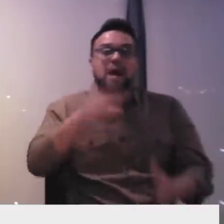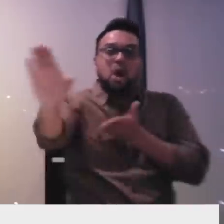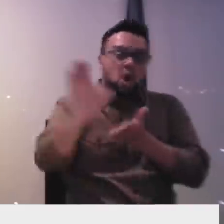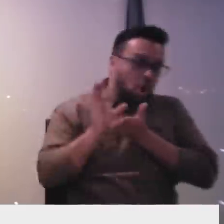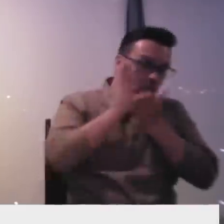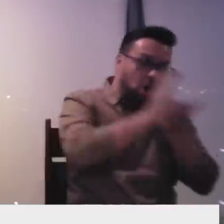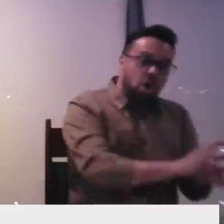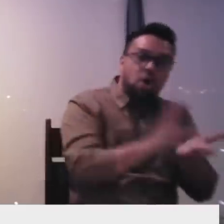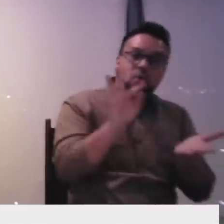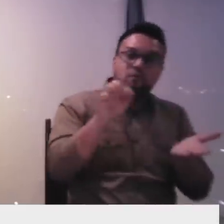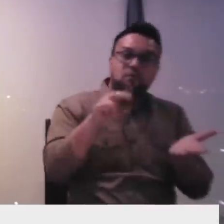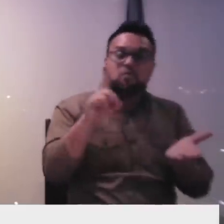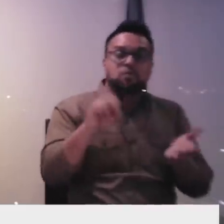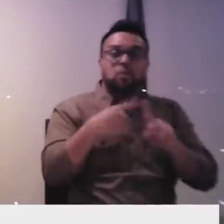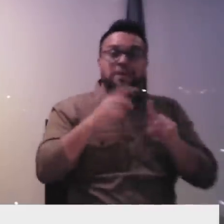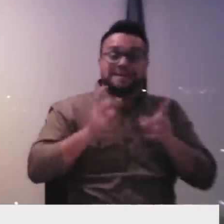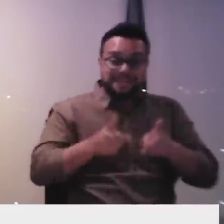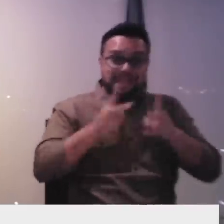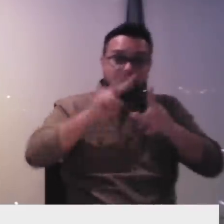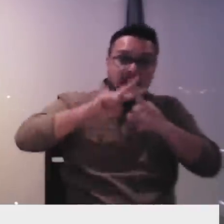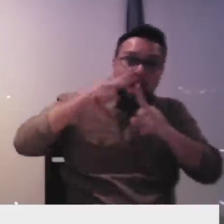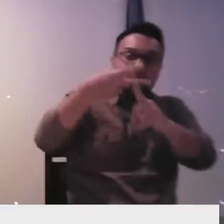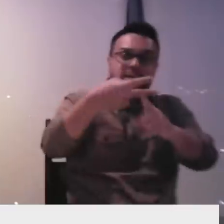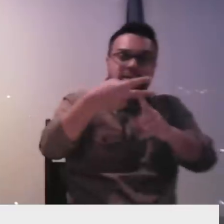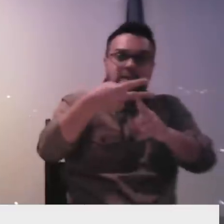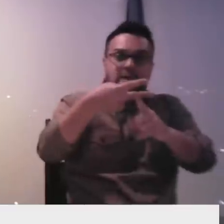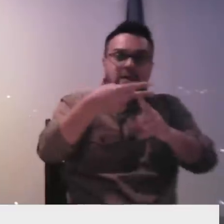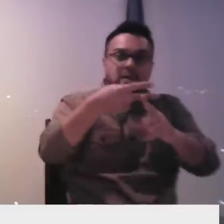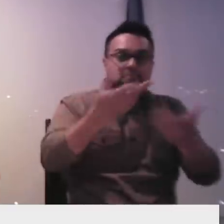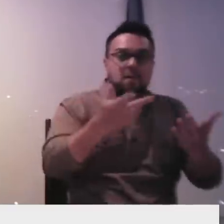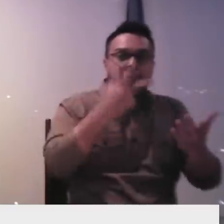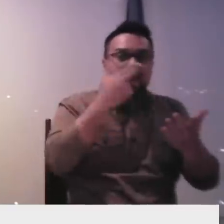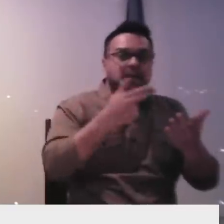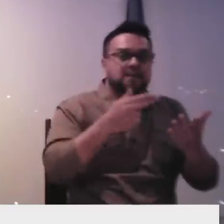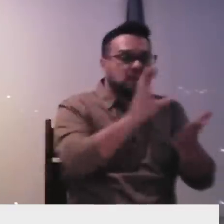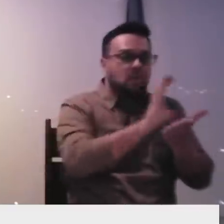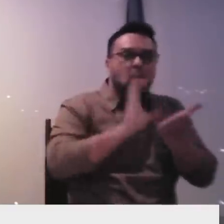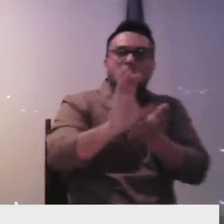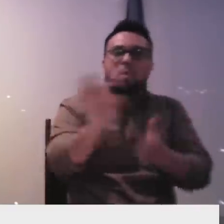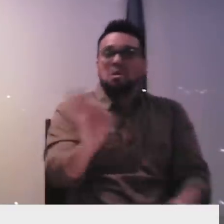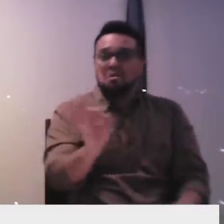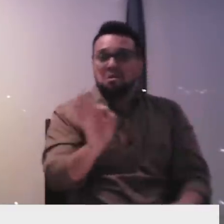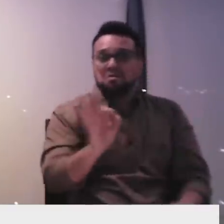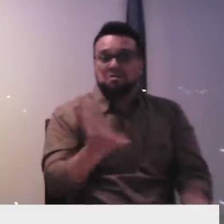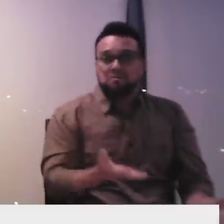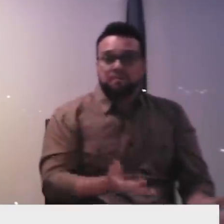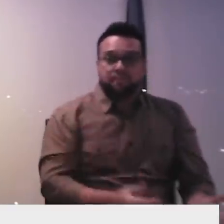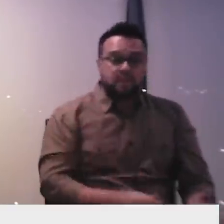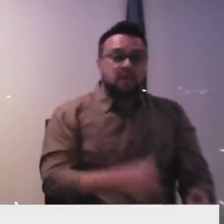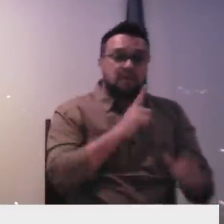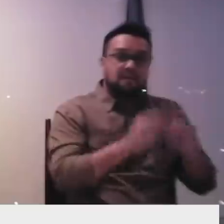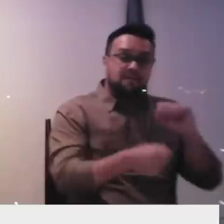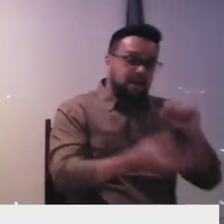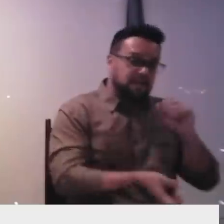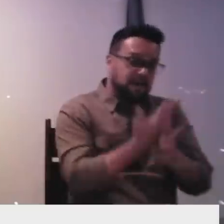regulador. Toda vez que dá um aumento, você não repassar todo o aumento, ou não repassar aumento nenhum. Né? Você faz caixa quando está mais